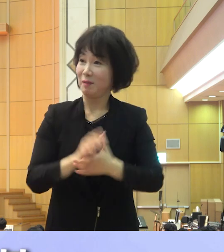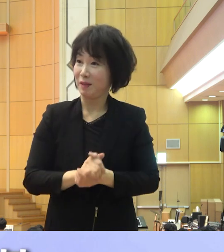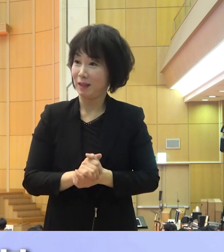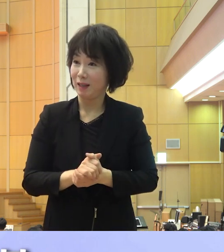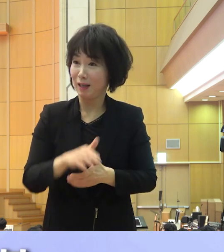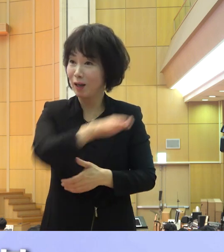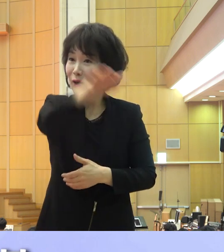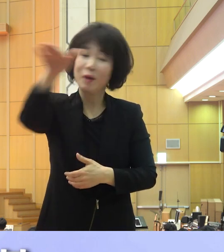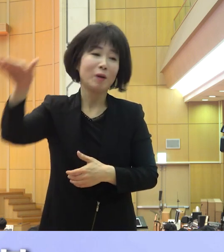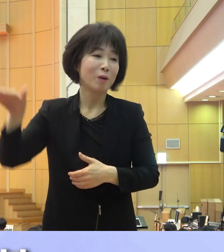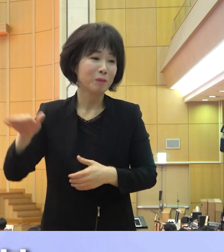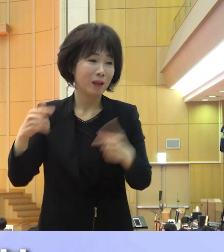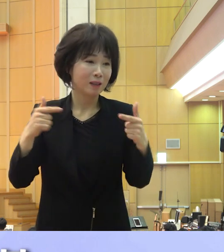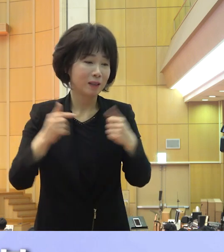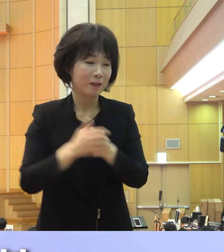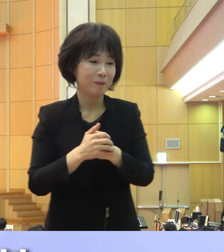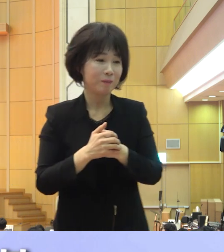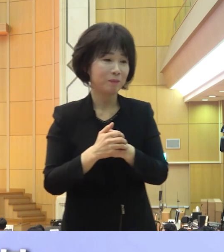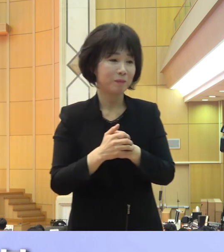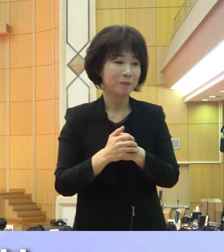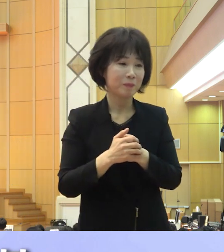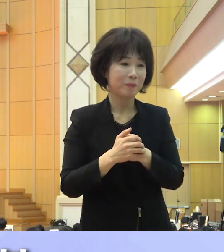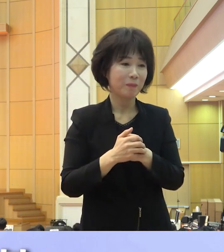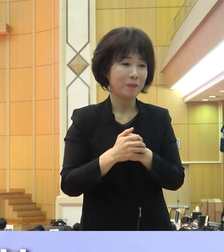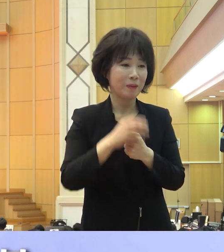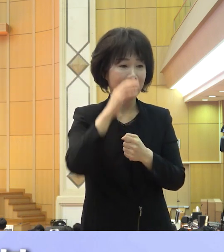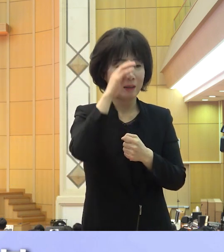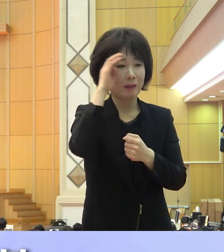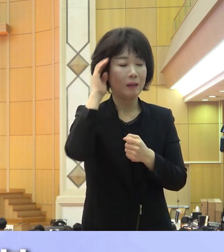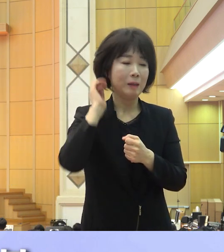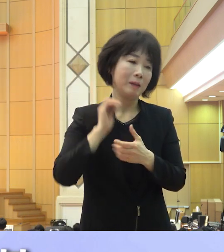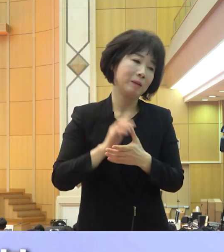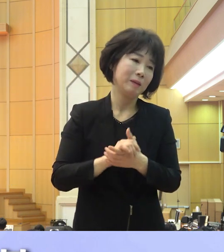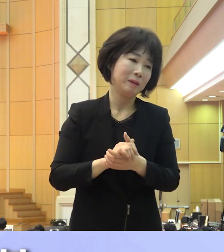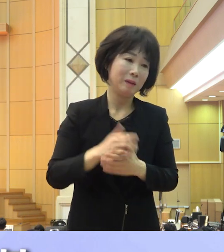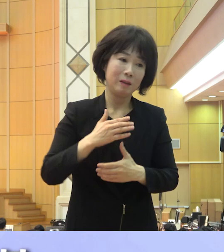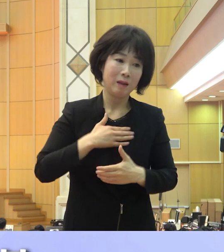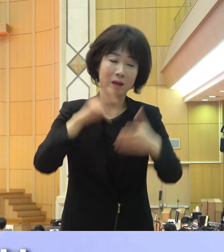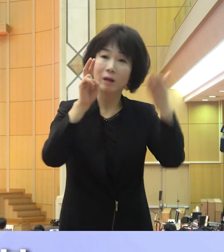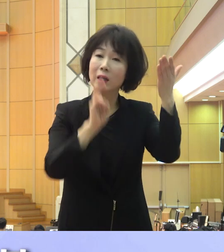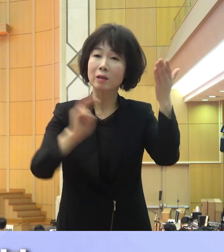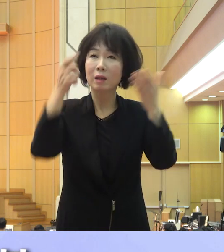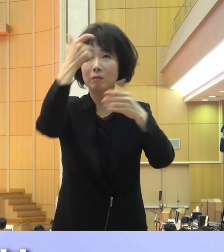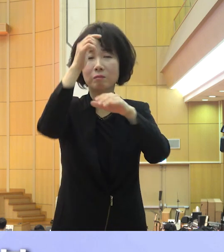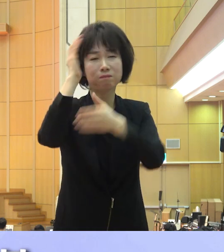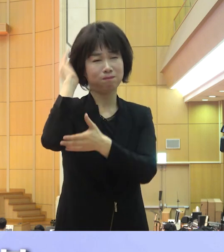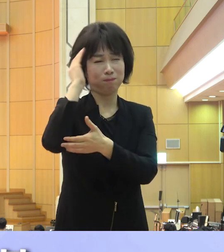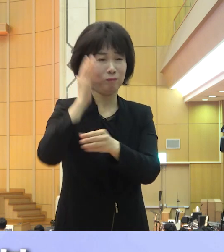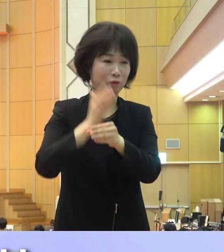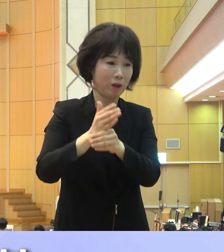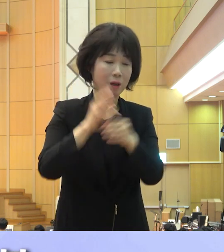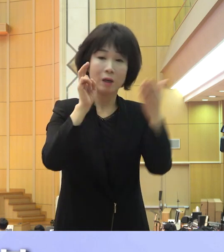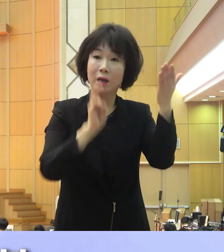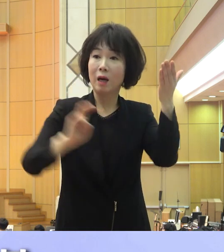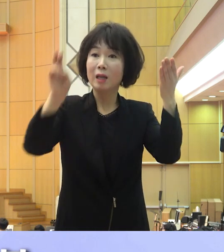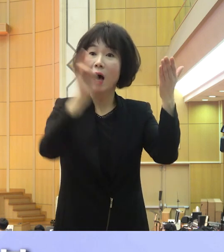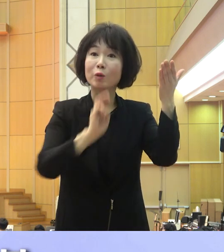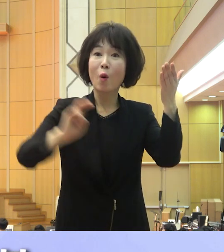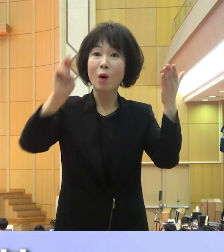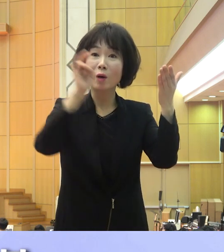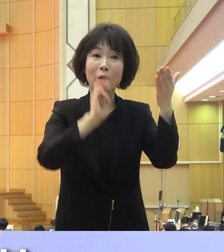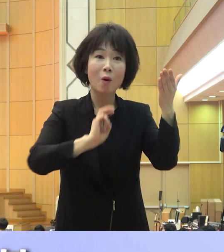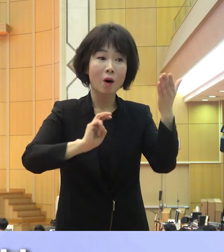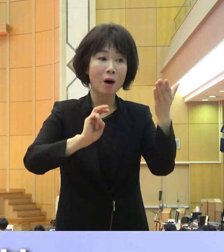우리 성도님들은 항상 제가 아는 찬송을 이렇게 설교하다가 한 소절만